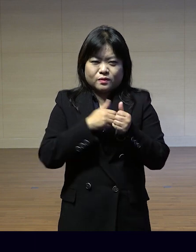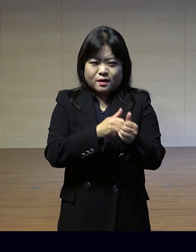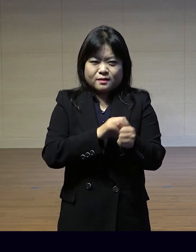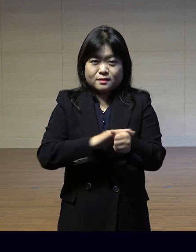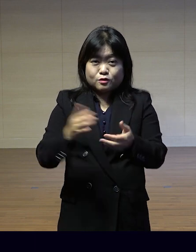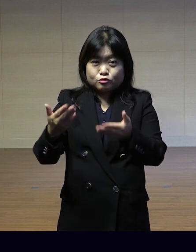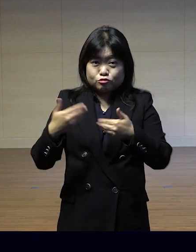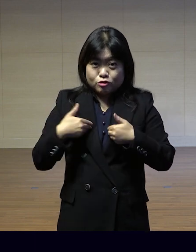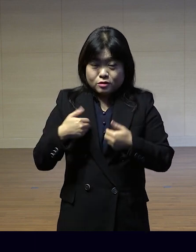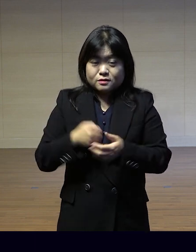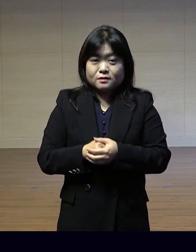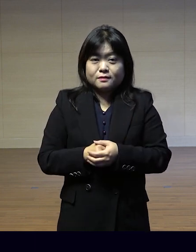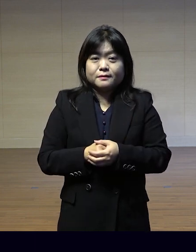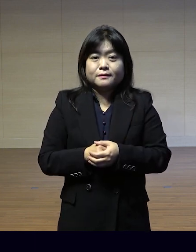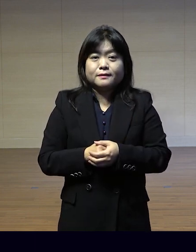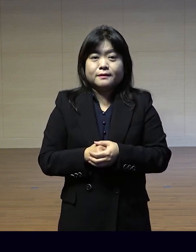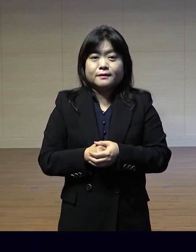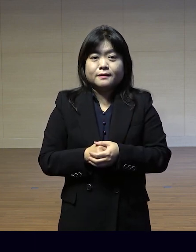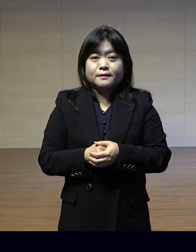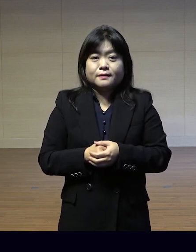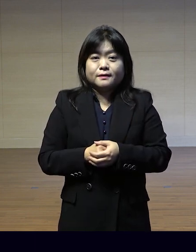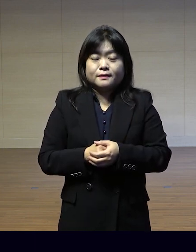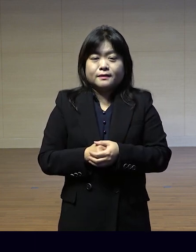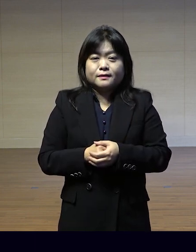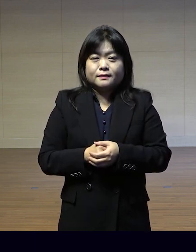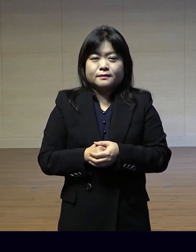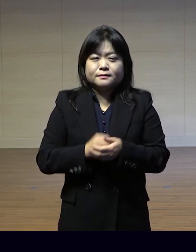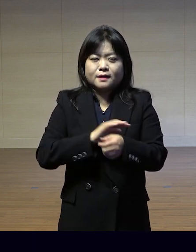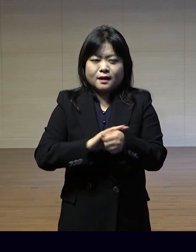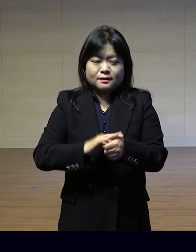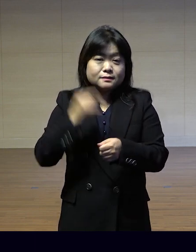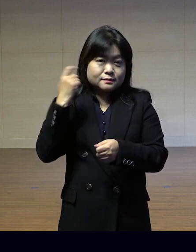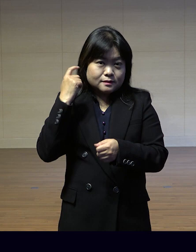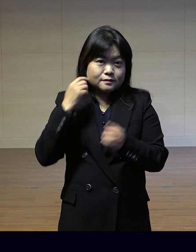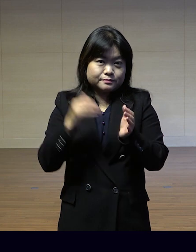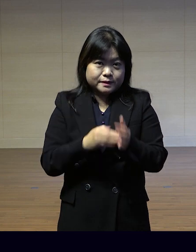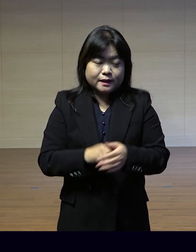주셔가지고 어느 강의보다도 아주 실하게 들었다고 생각을 합니다.